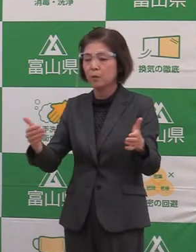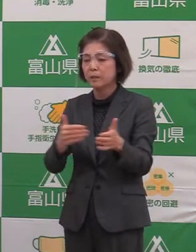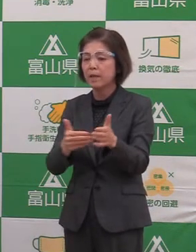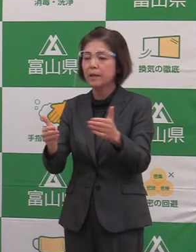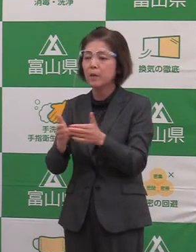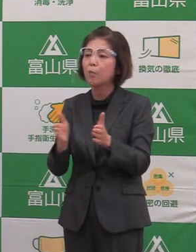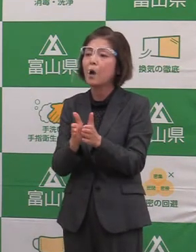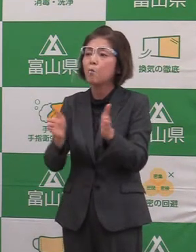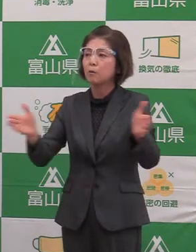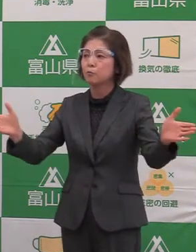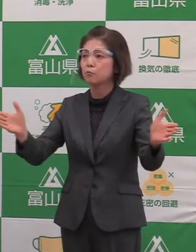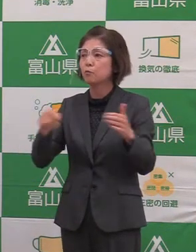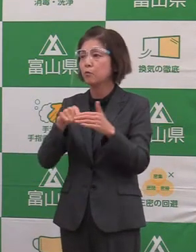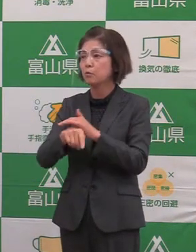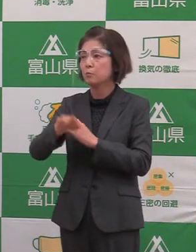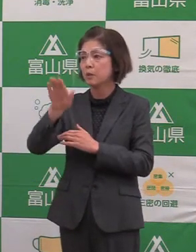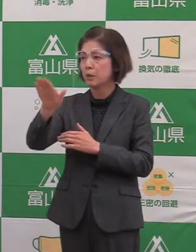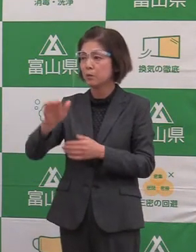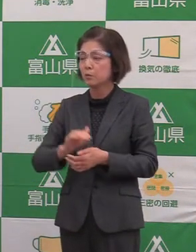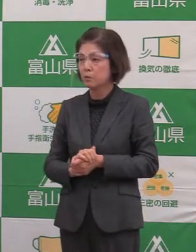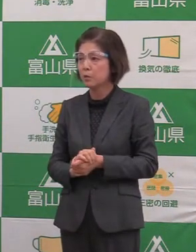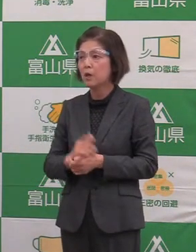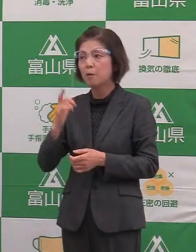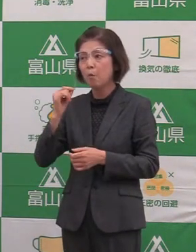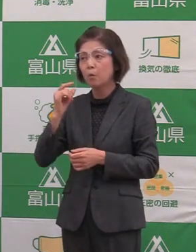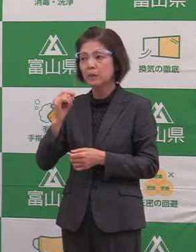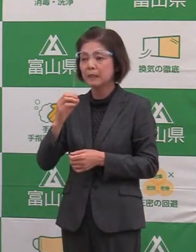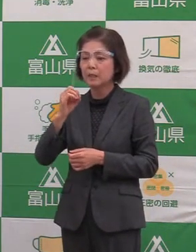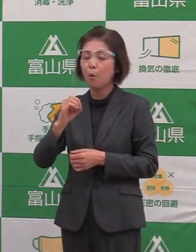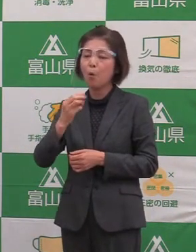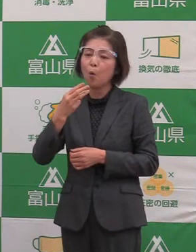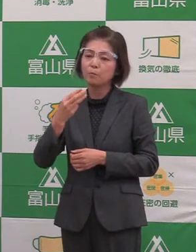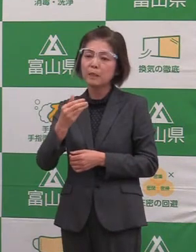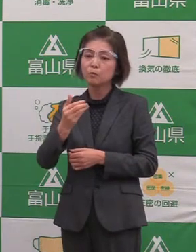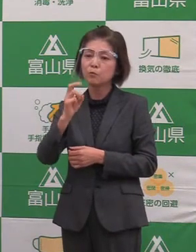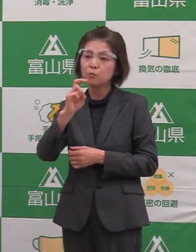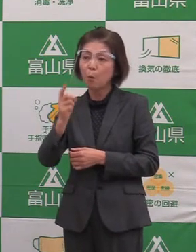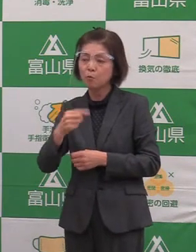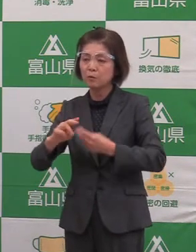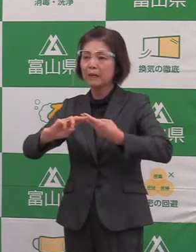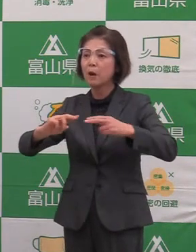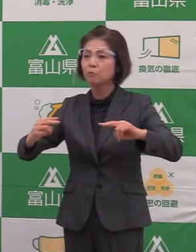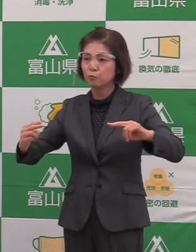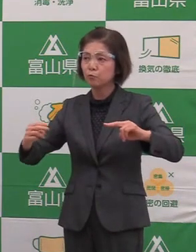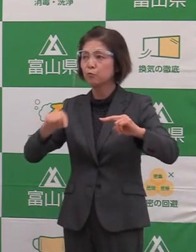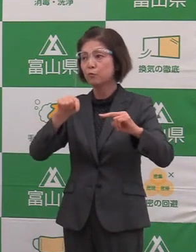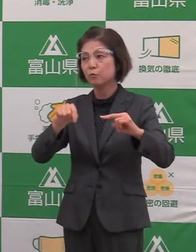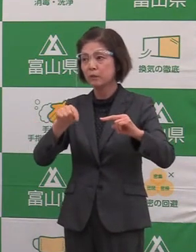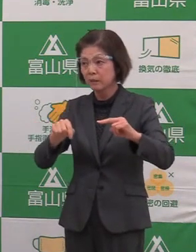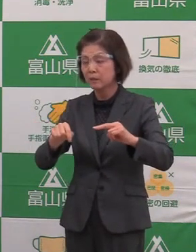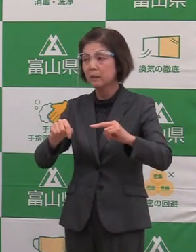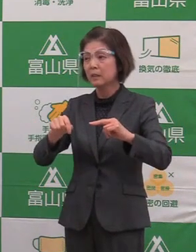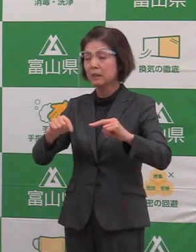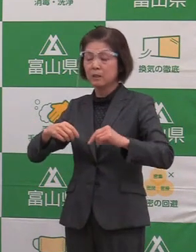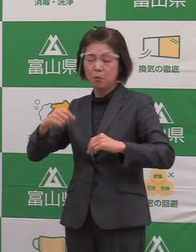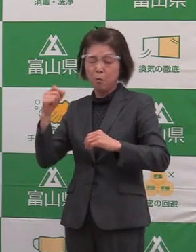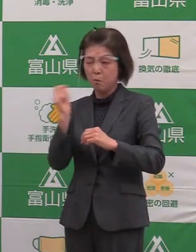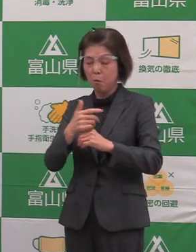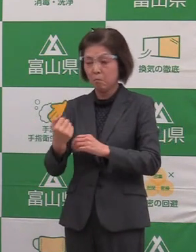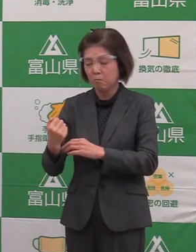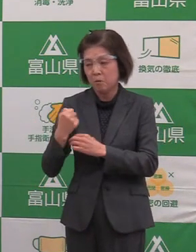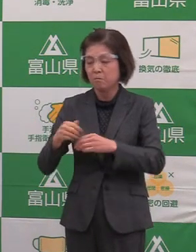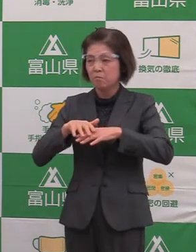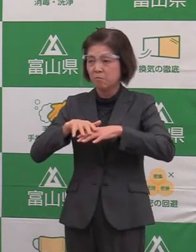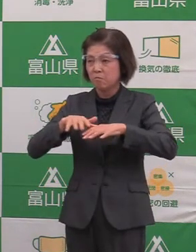です。仮にですが、オミクロン株が相当な感染力があり、また